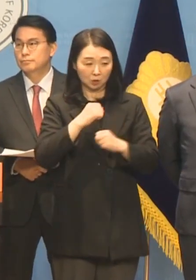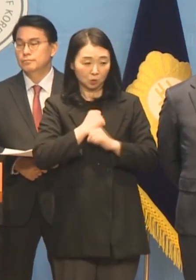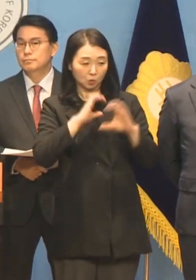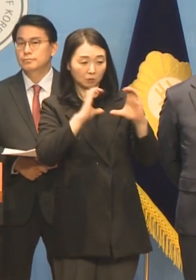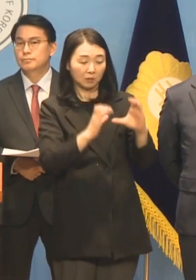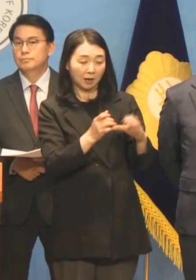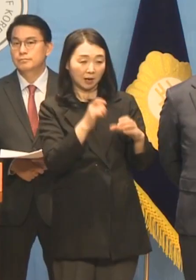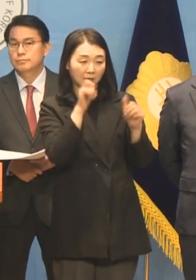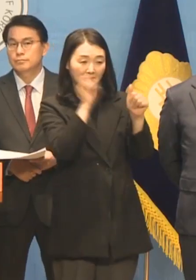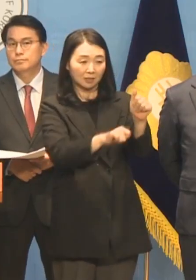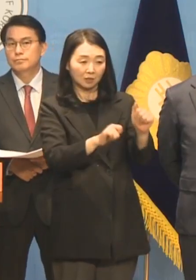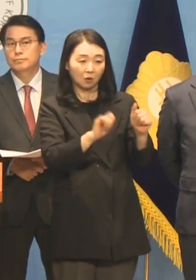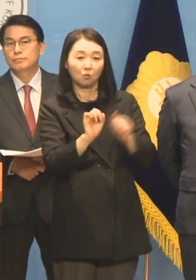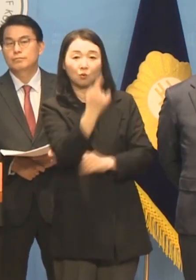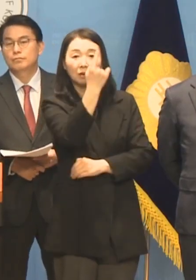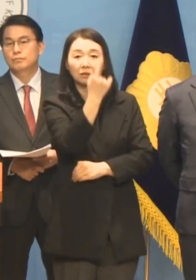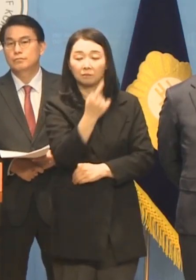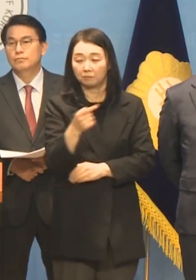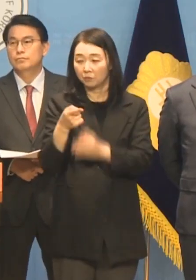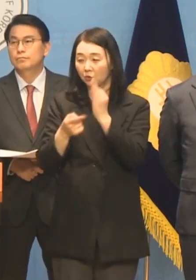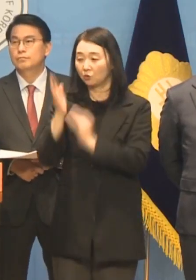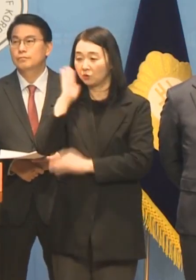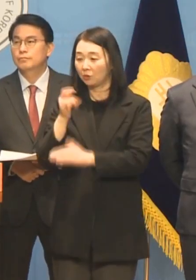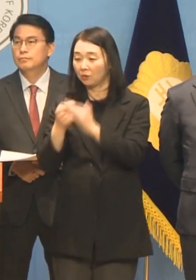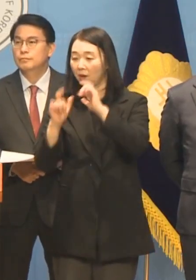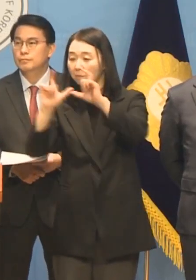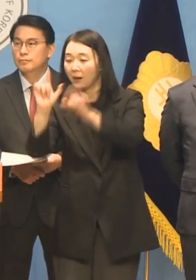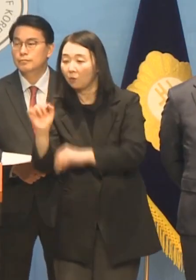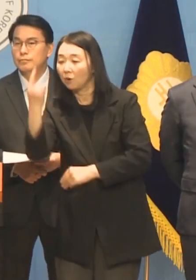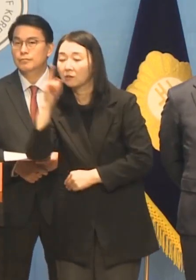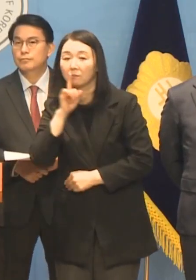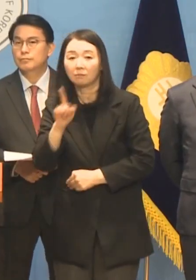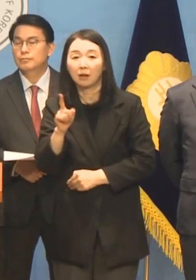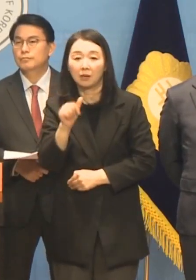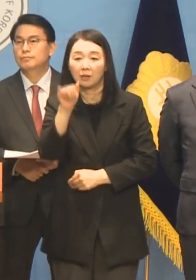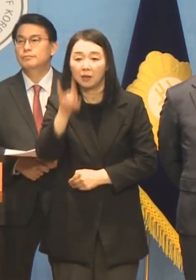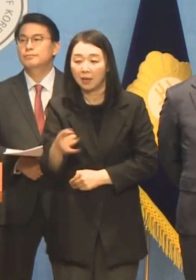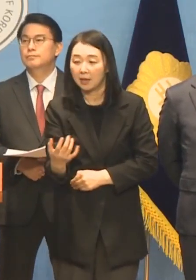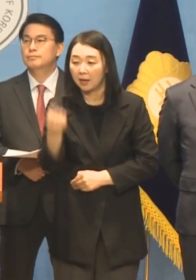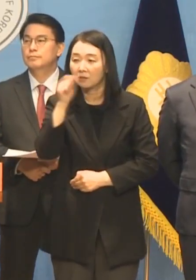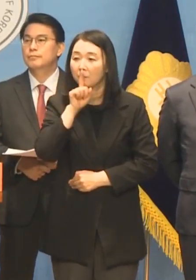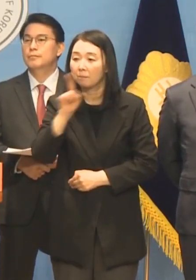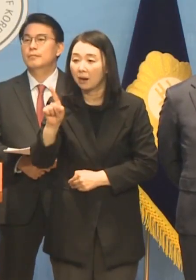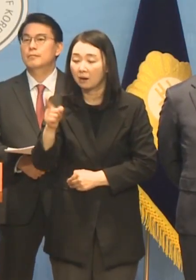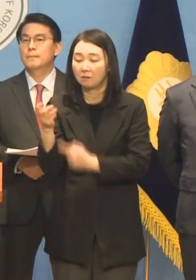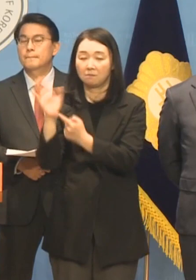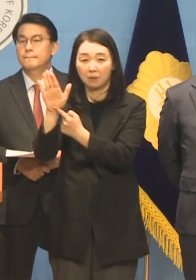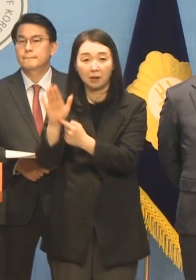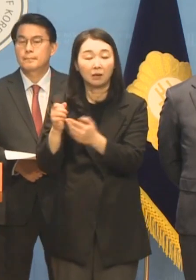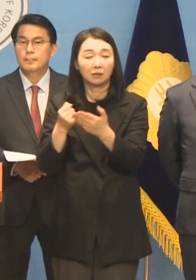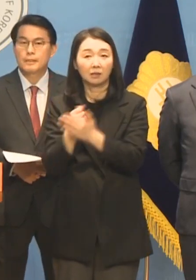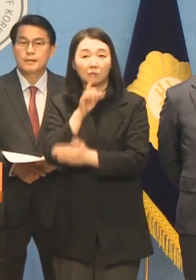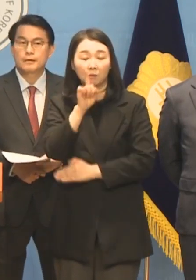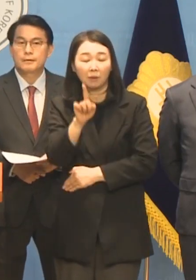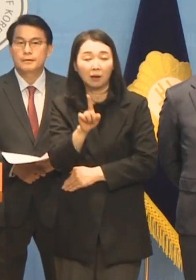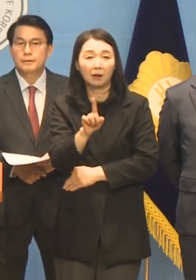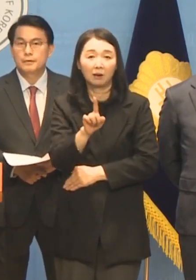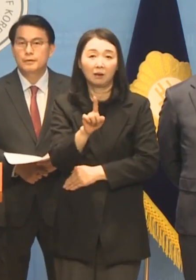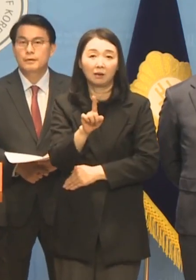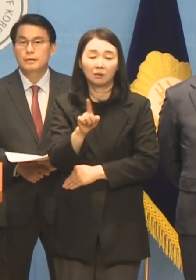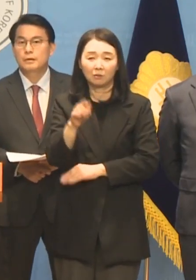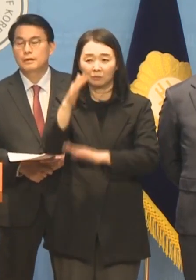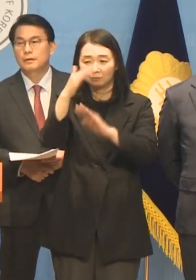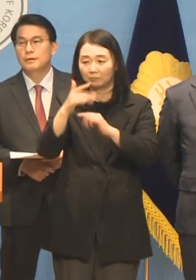지정 원인이 계엄 때문이다, 핵무장론 때문이다와 같은 사실과 다른 일방적인